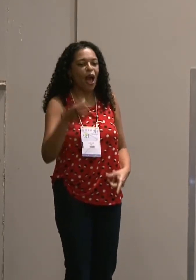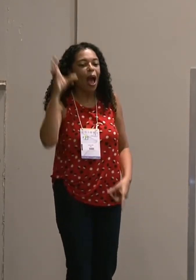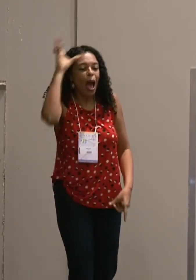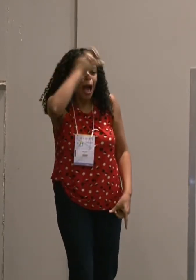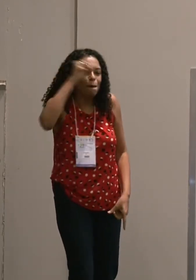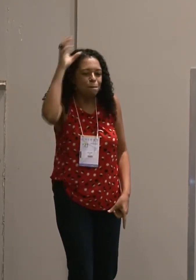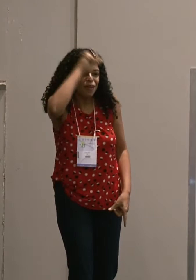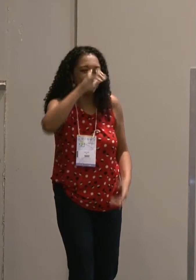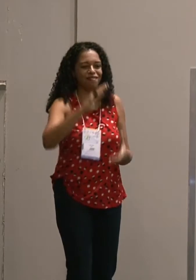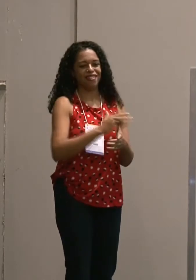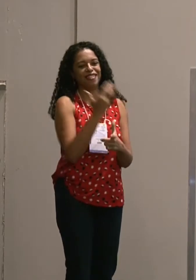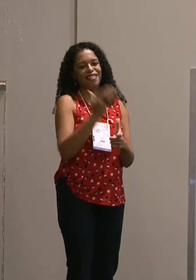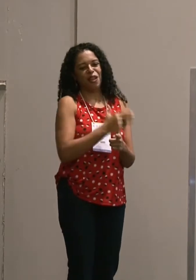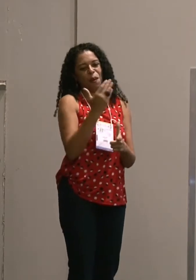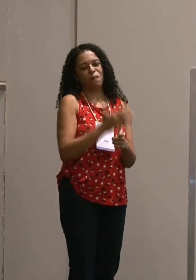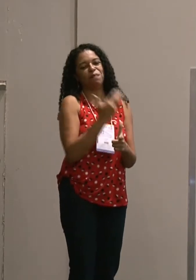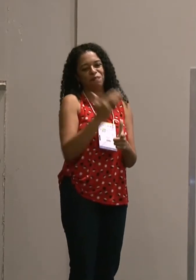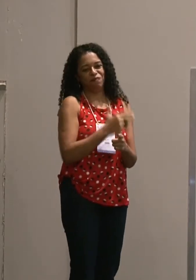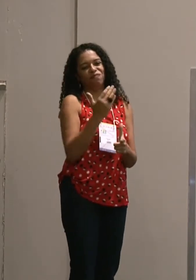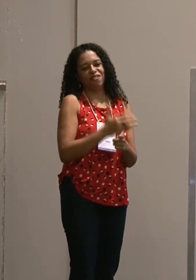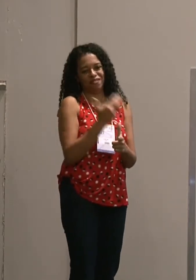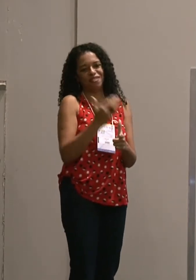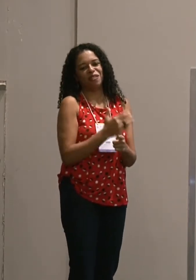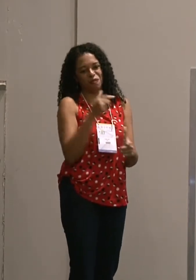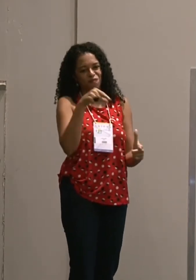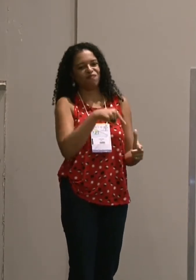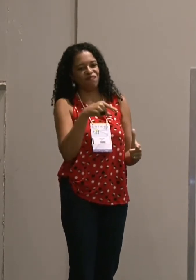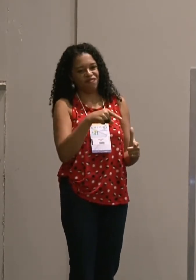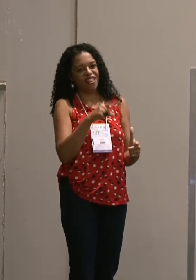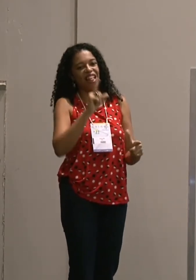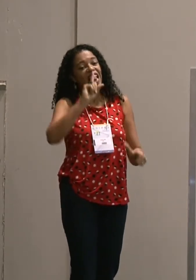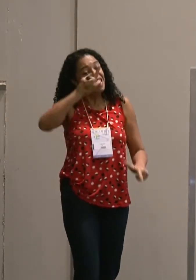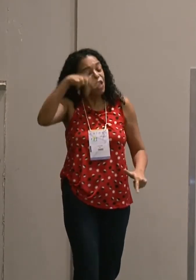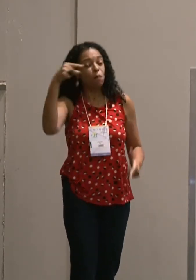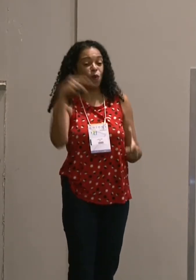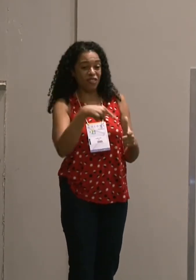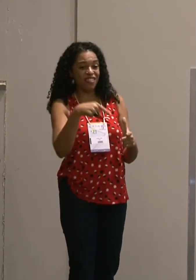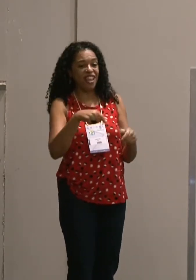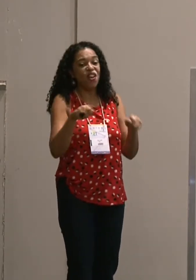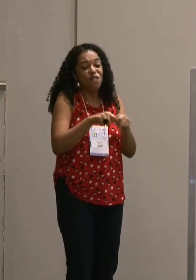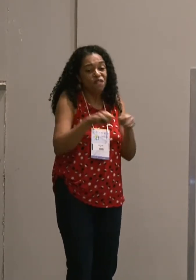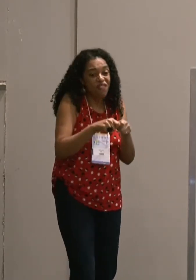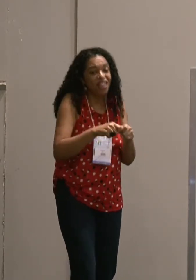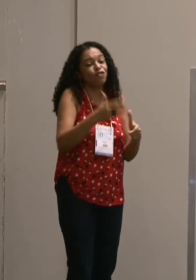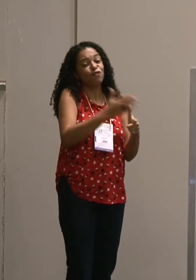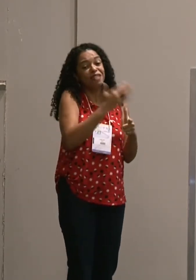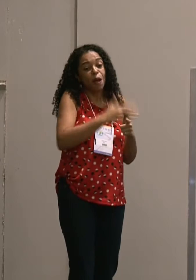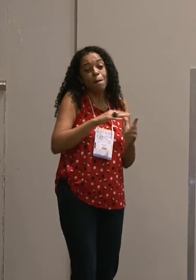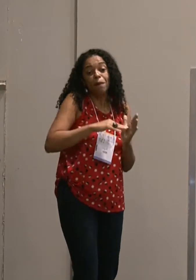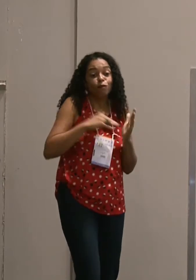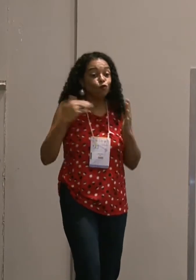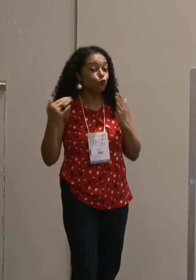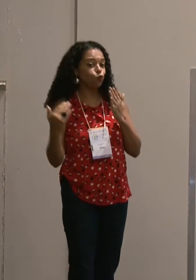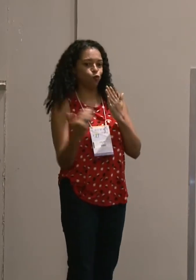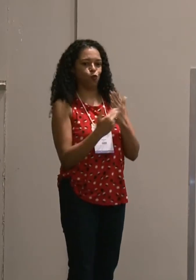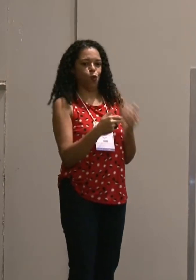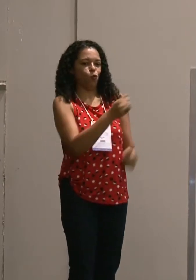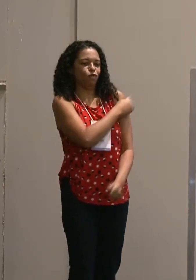onde ele aprendeu a oficina de sapataria e depois disso ele fez